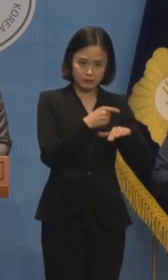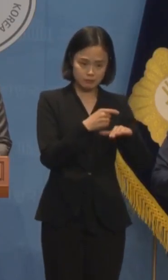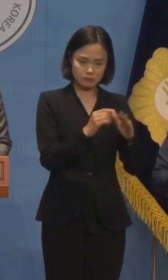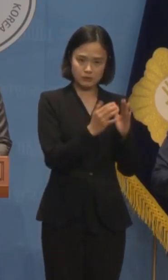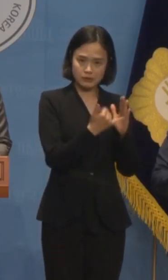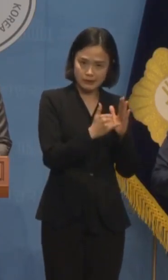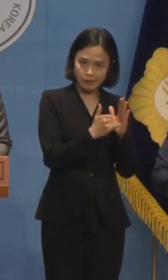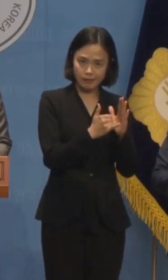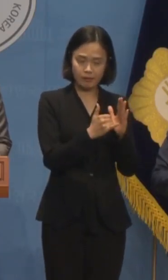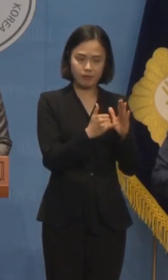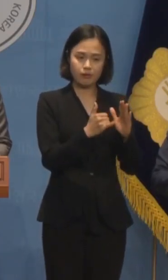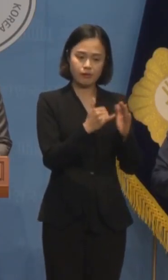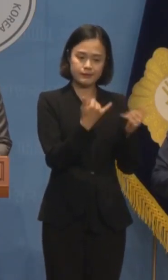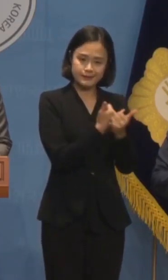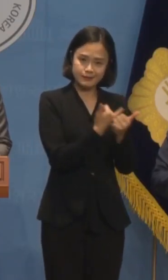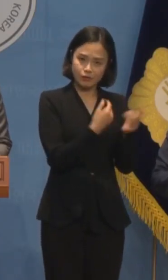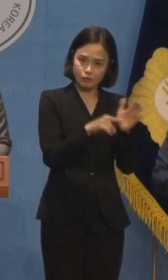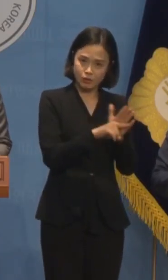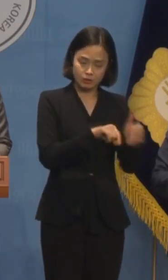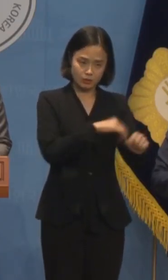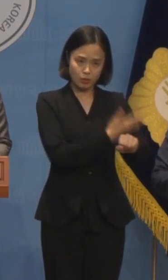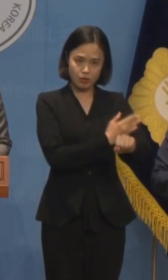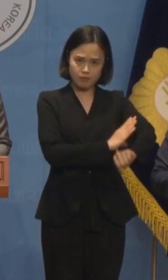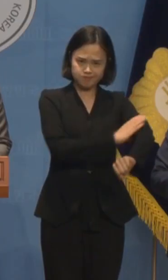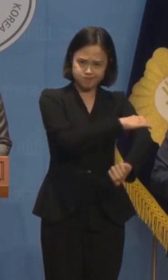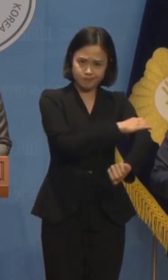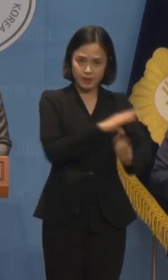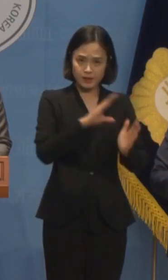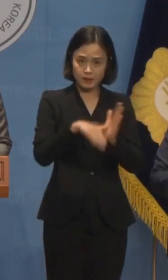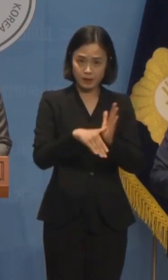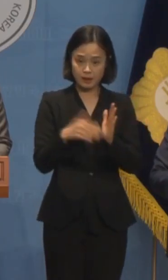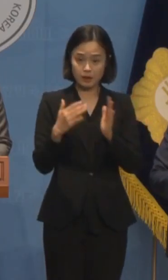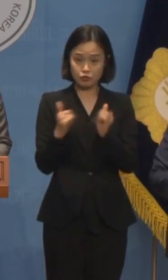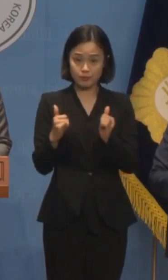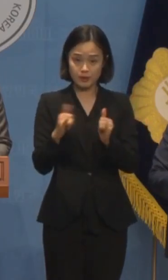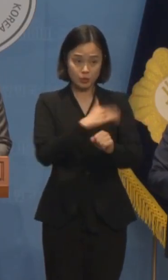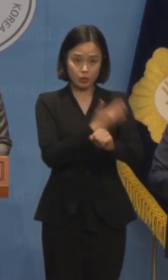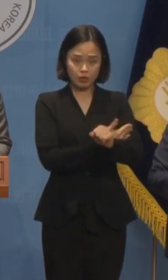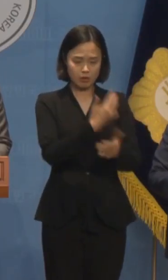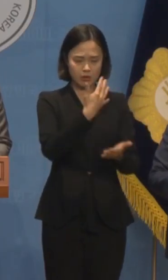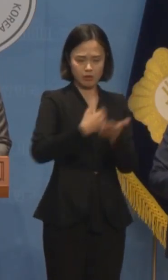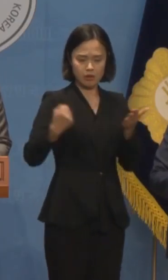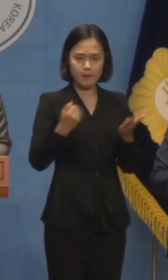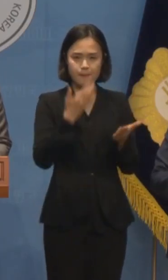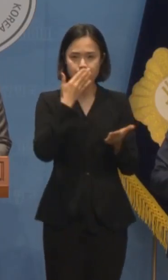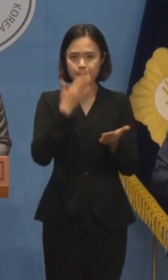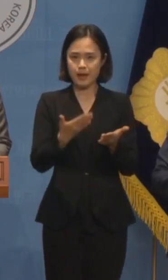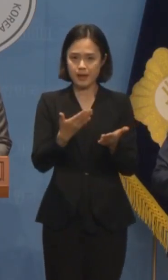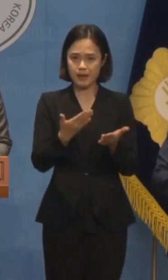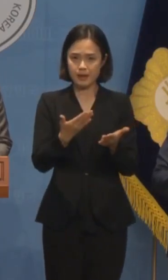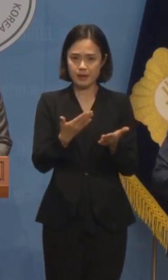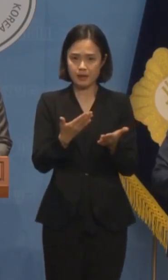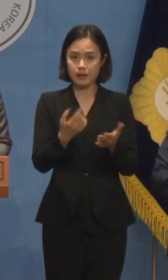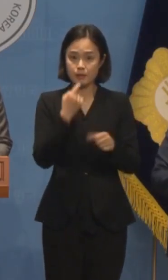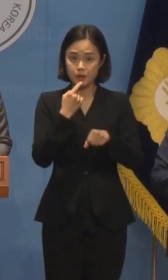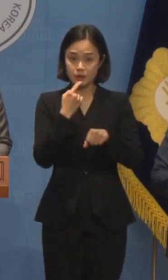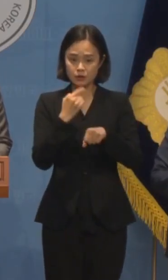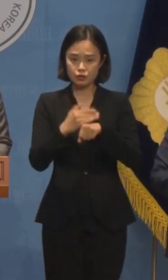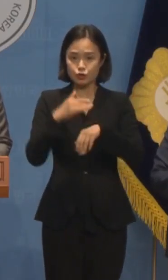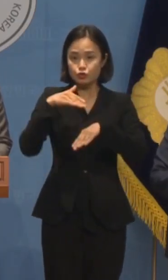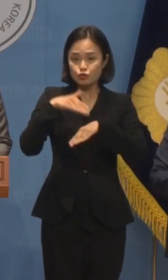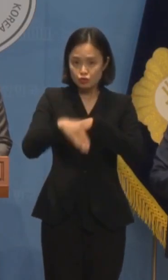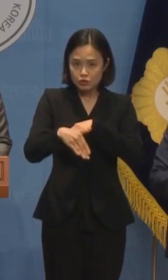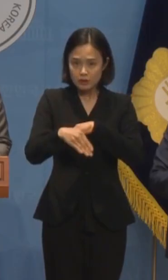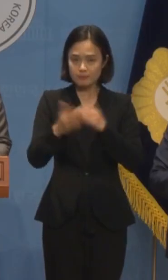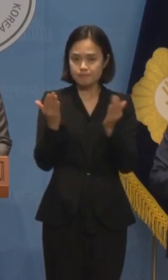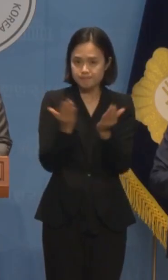그 권력을 직접 회수할 수 있어야 합니다. 그것이 바로 직접 민주주의에 입각한 국민주권의